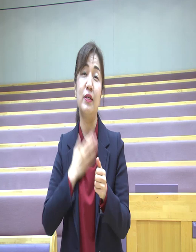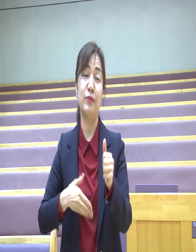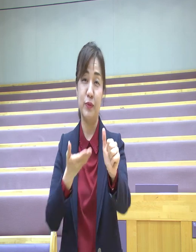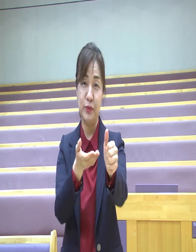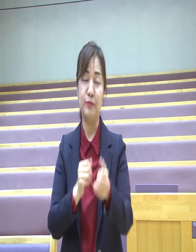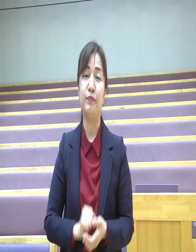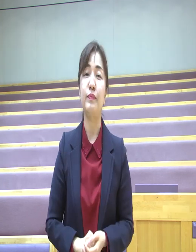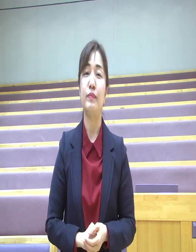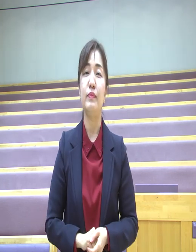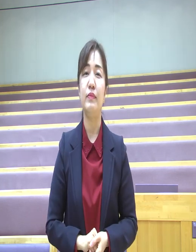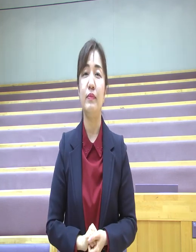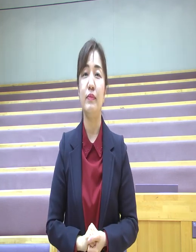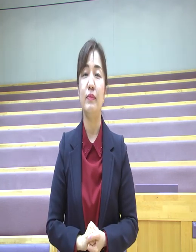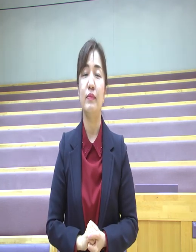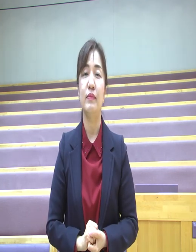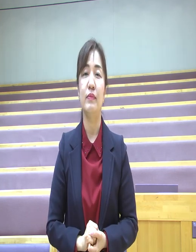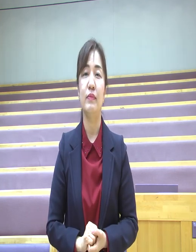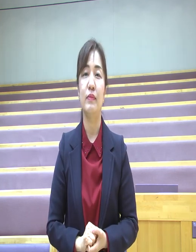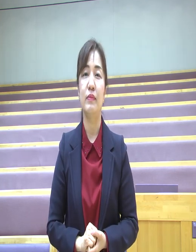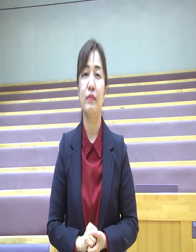부여하셨던 것입니다.